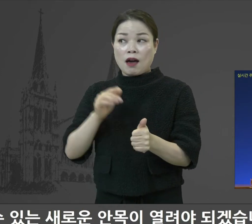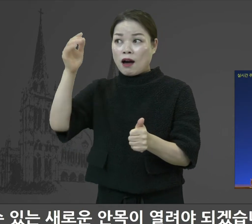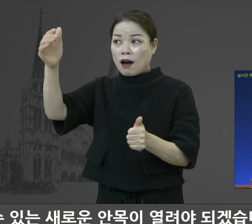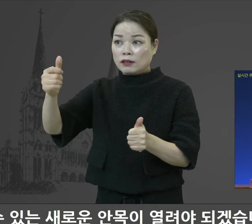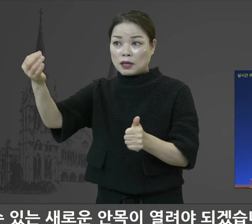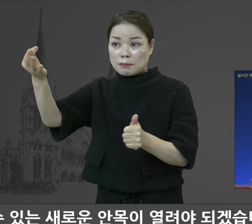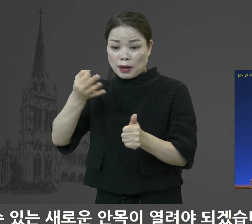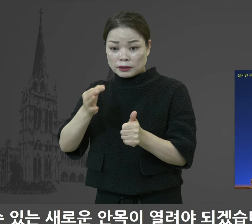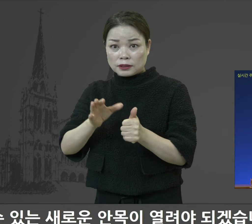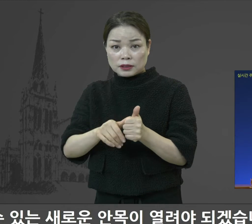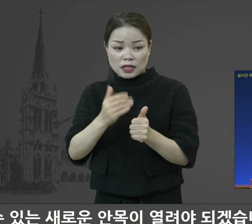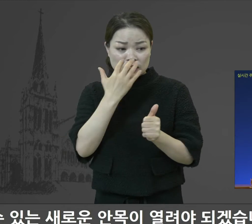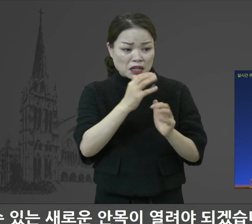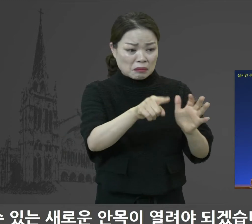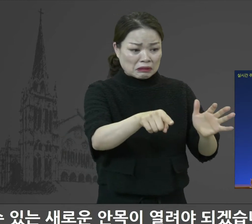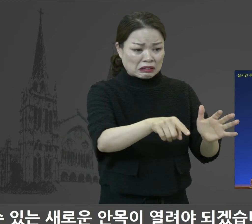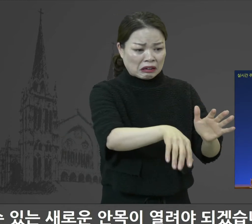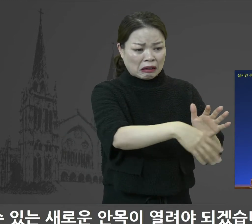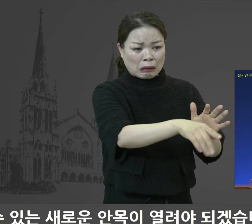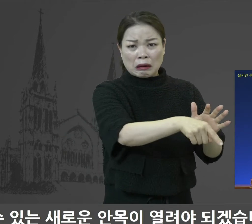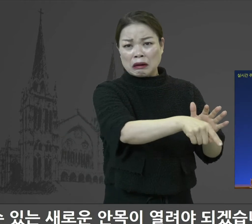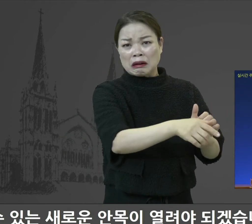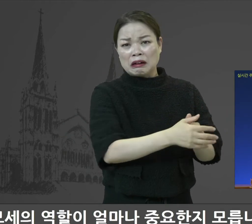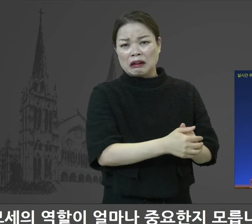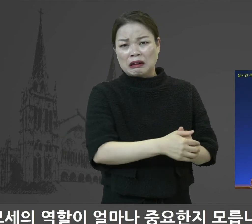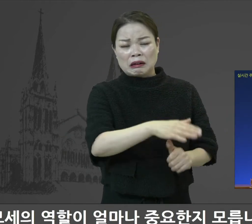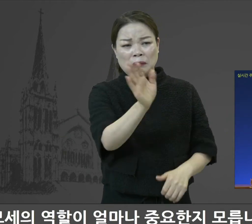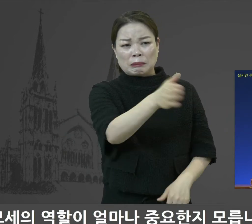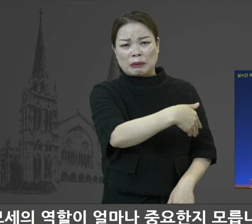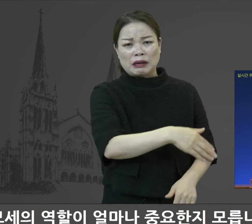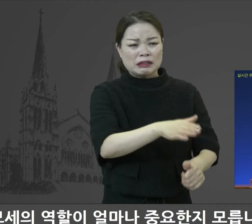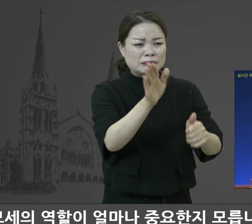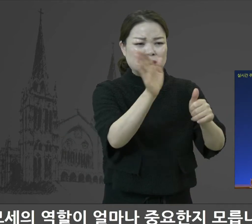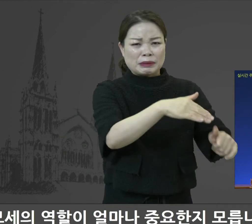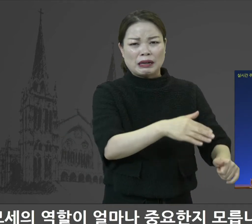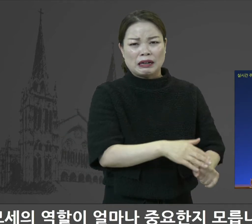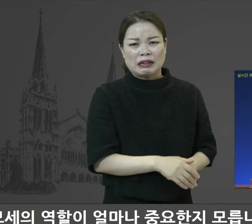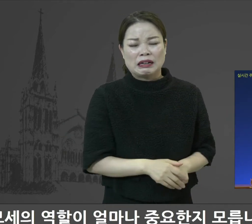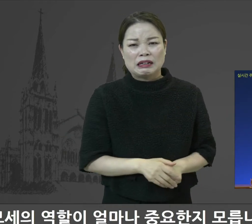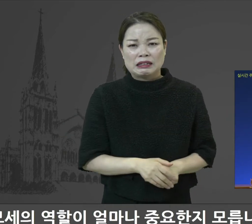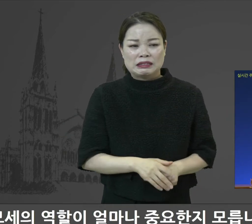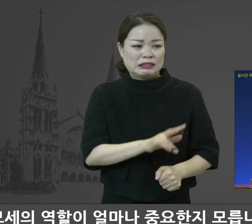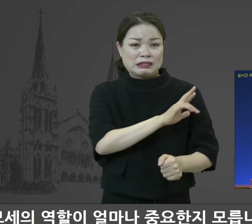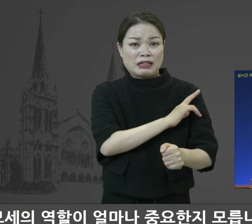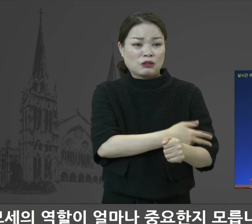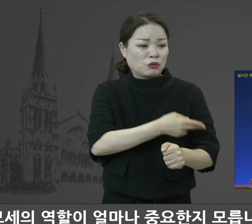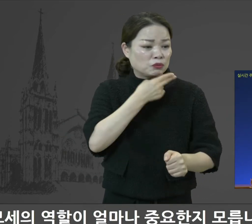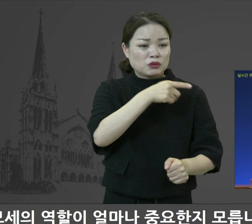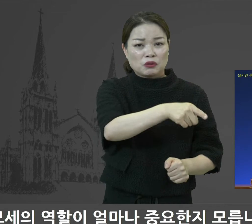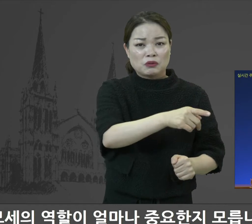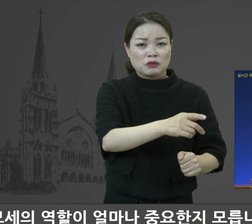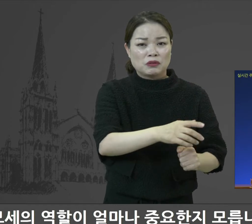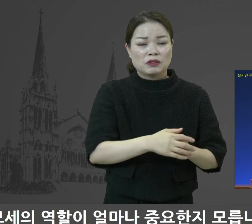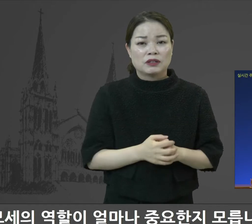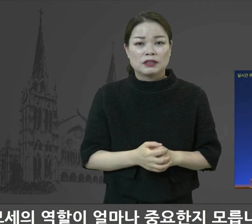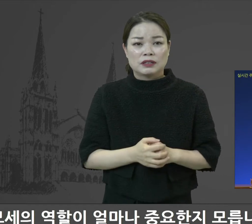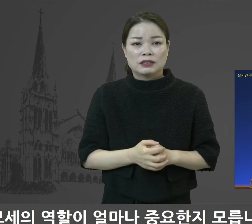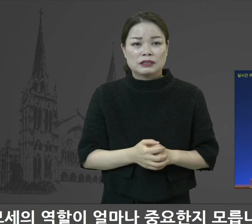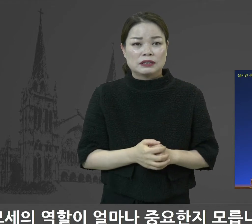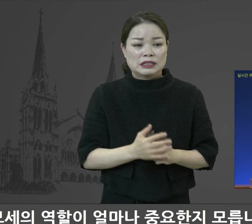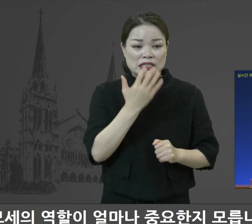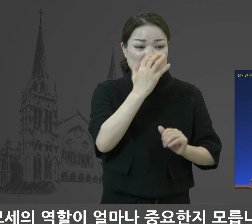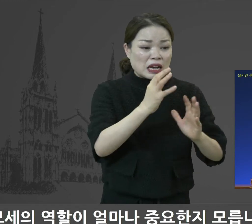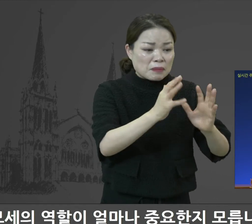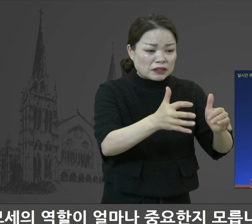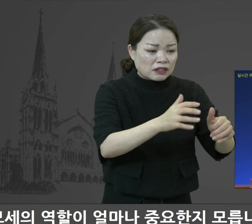하나님이 보실 때 이스라엘 백성은 이거 다 이제 불합격이에요. 함량 미달입니다. 자격 미달이죠. 자격